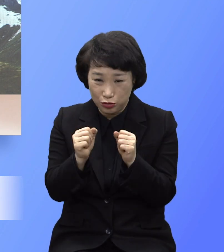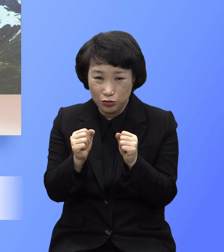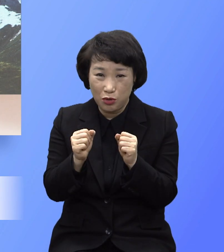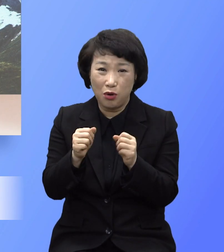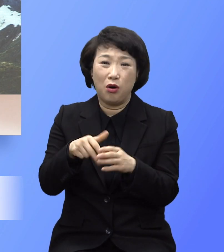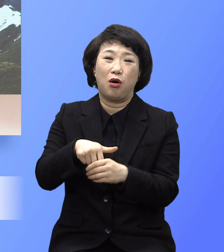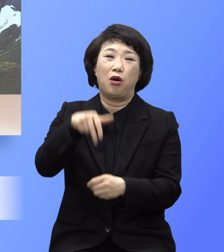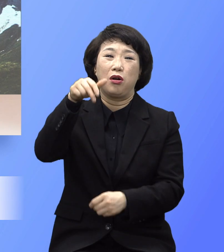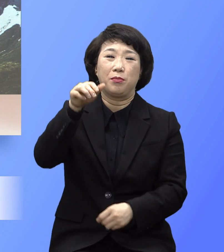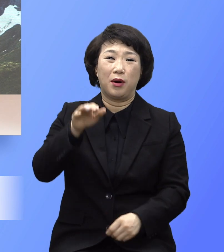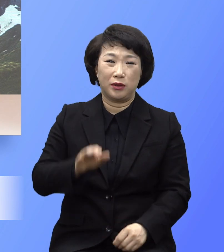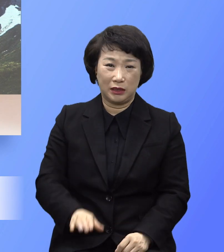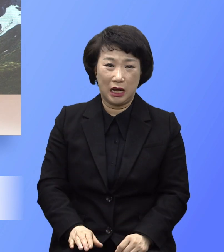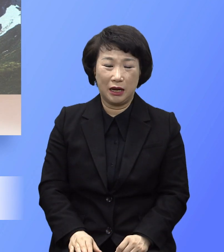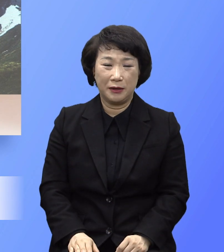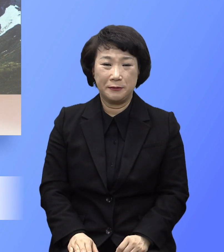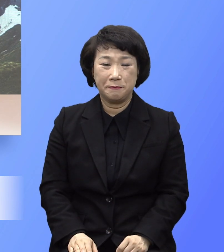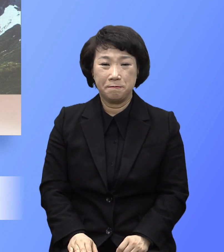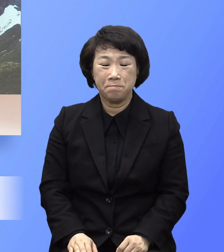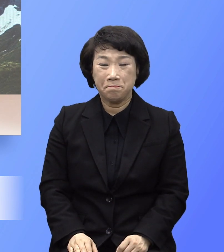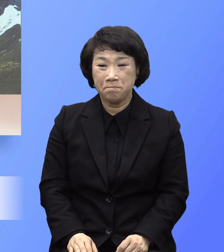춥고 헐벗었노라.